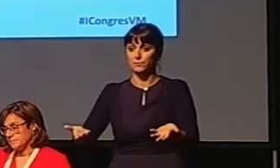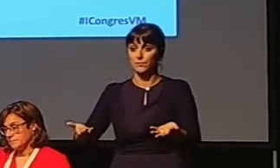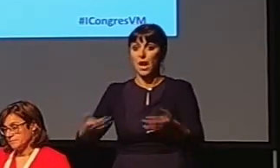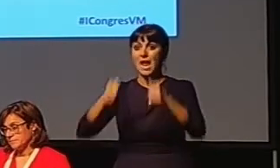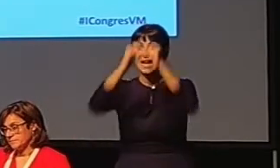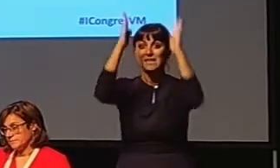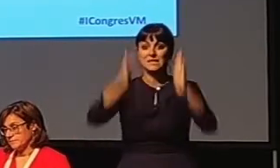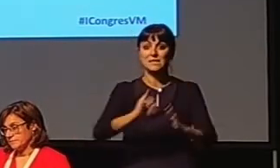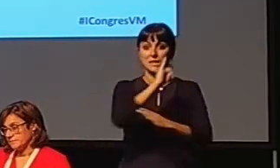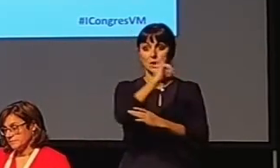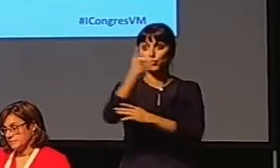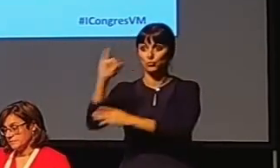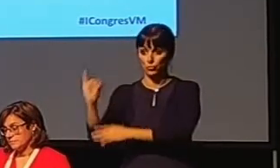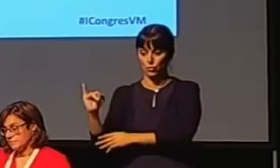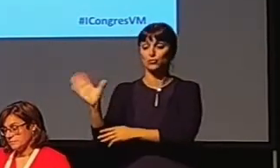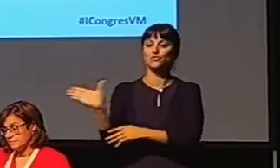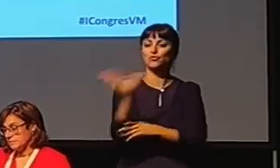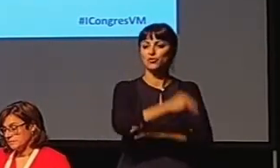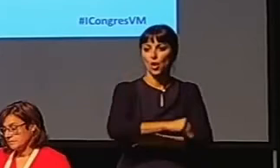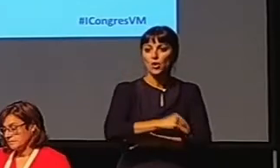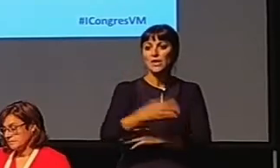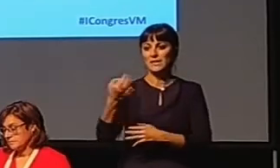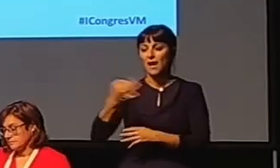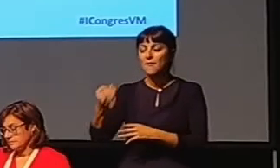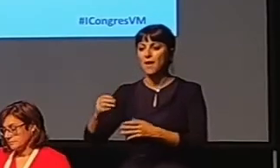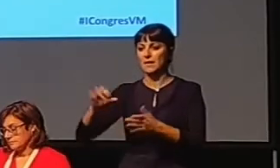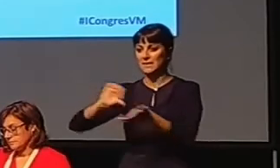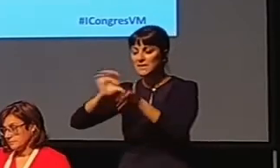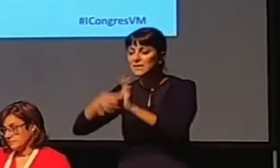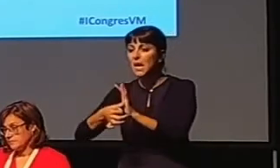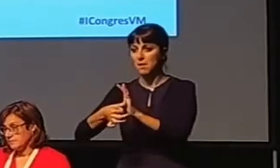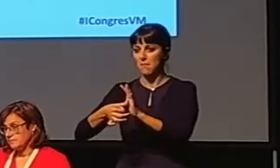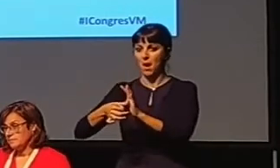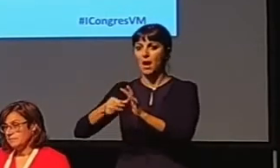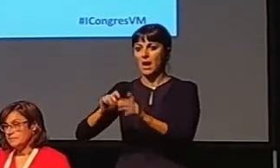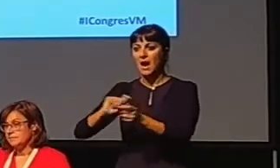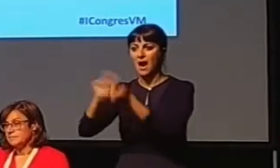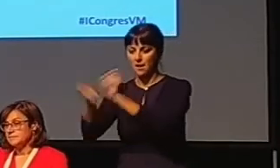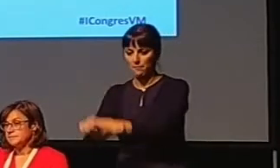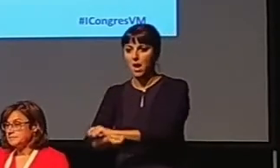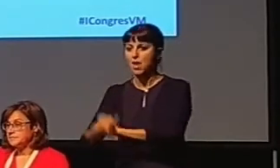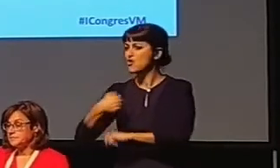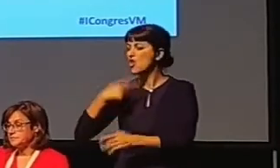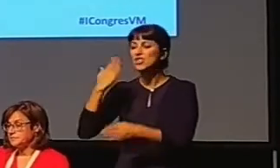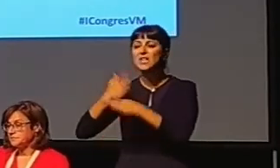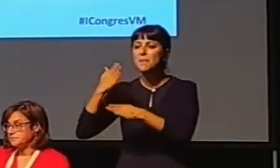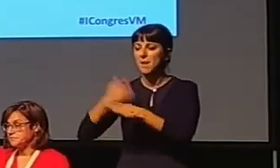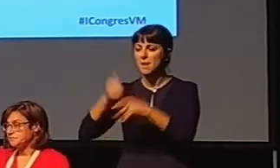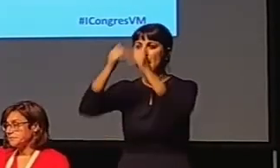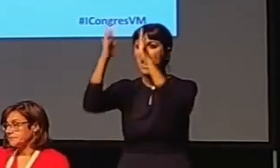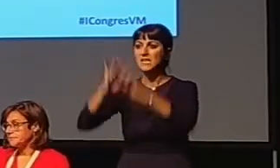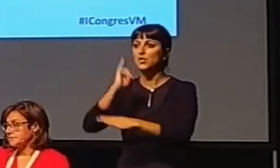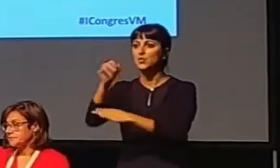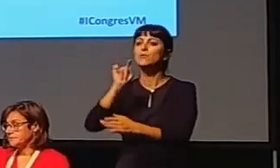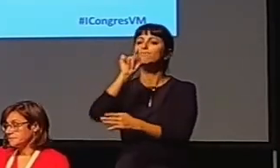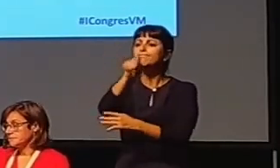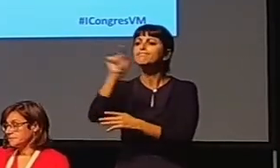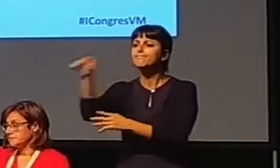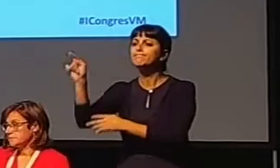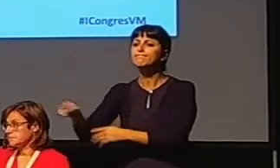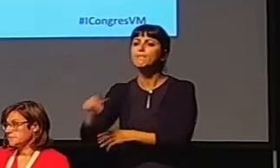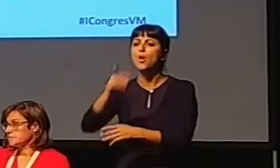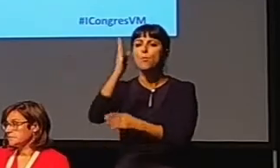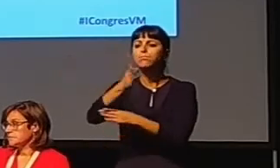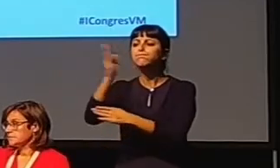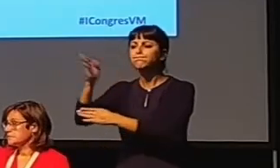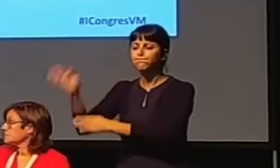conformen l'estructura del sistema. Vale? Vull dir que quan estic senyalant, i senyalo i senyalaré a les institucions, senyalaré la